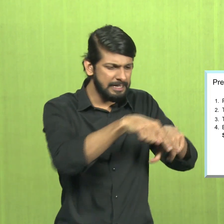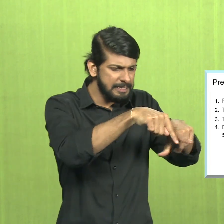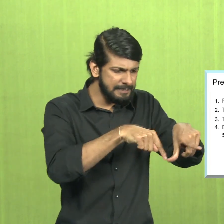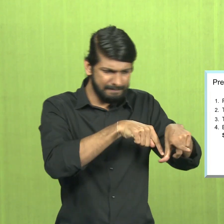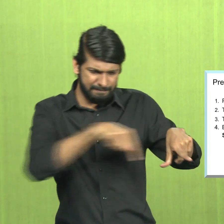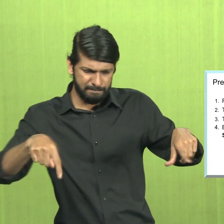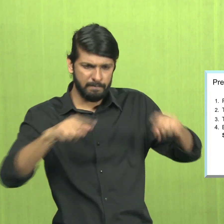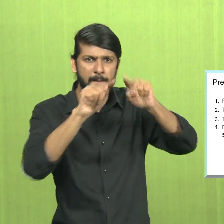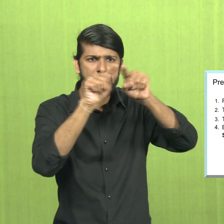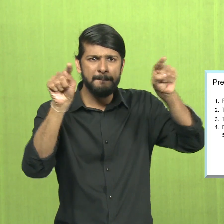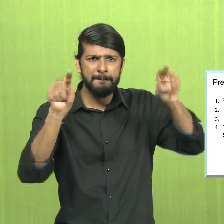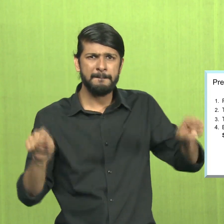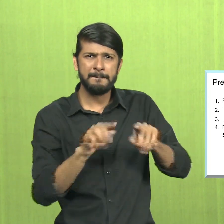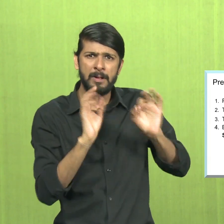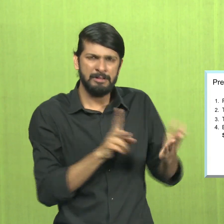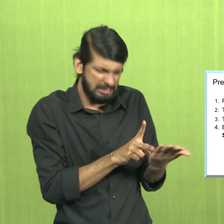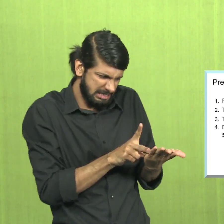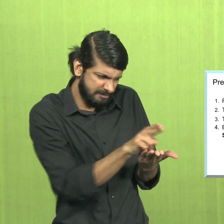इनटू रैक्टेंगुलर रिसर्च